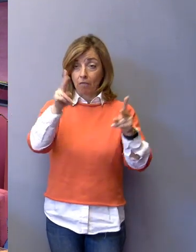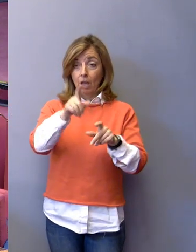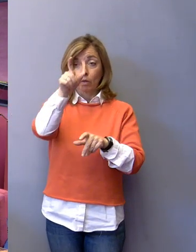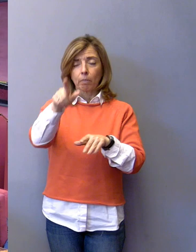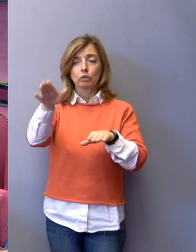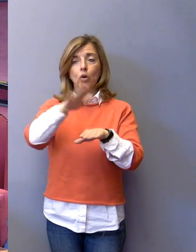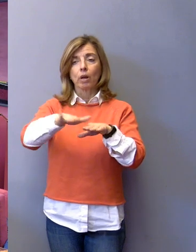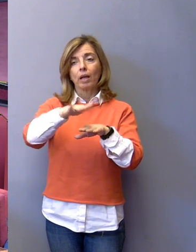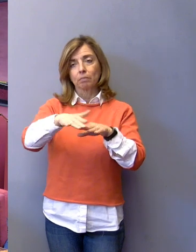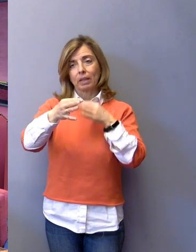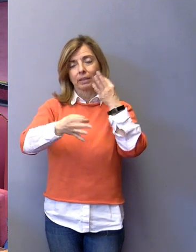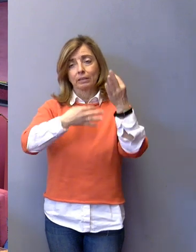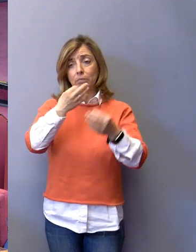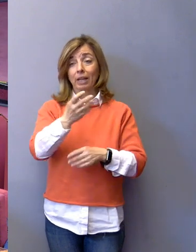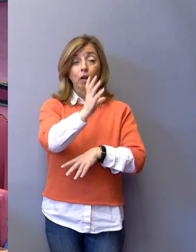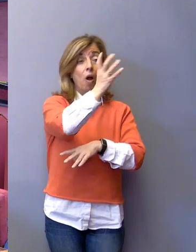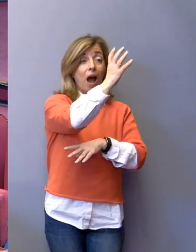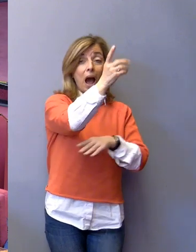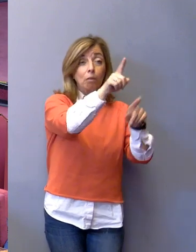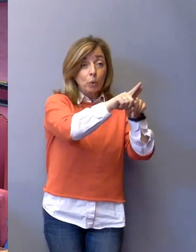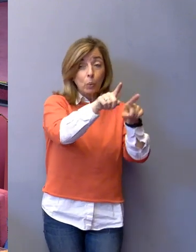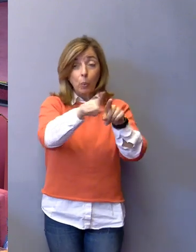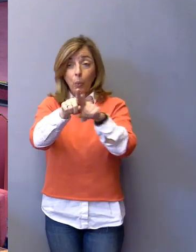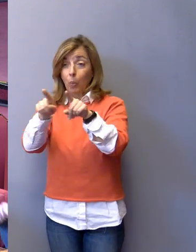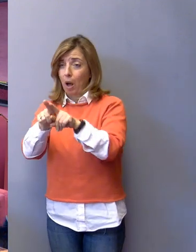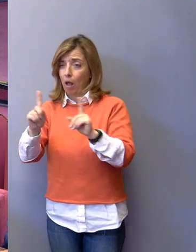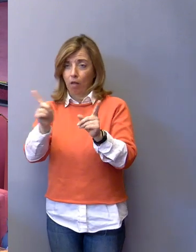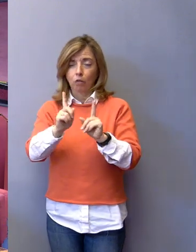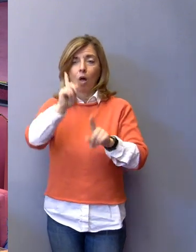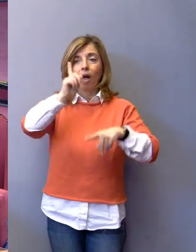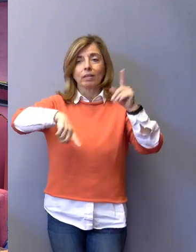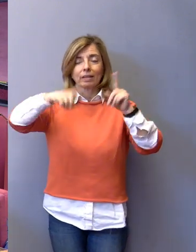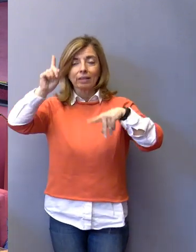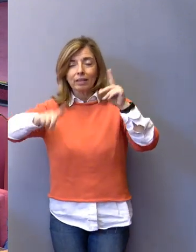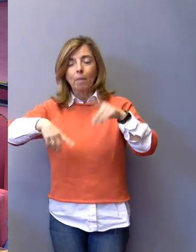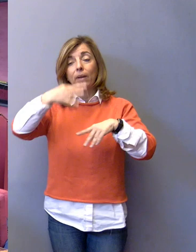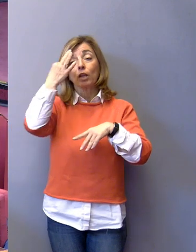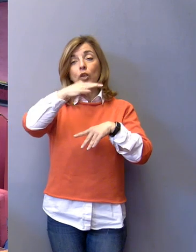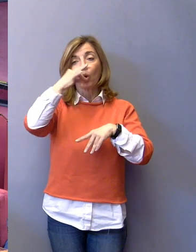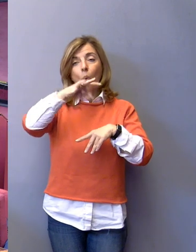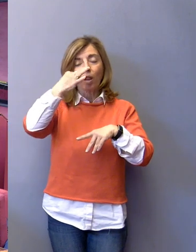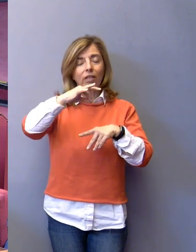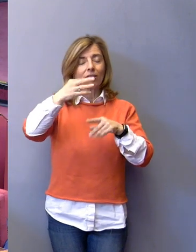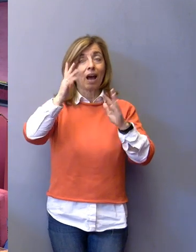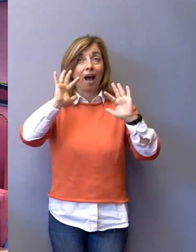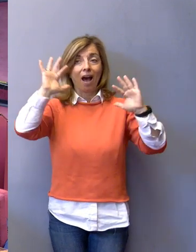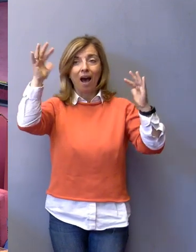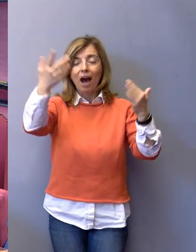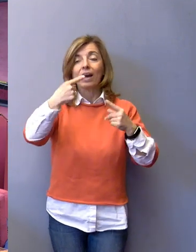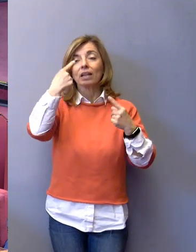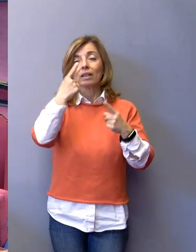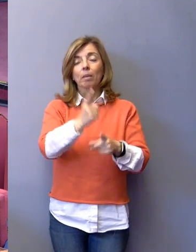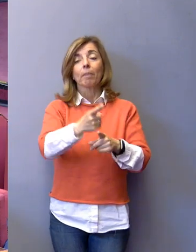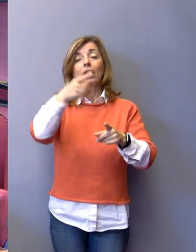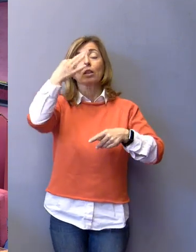soprattutto per la qualità dell'aria l'albero dipende molto dalla qualità della foglia dalla dimensione della foglia per tutta una per